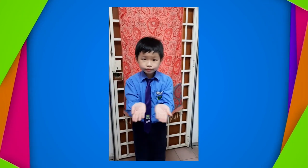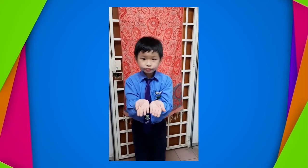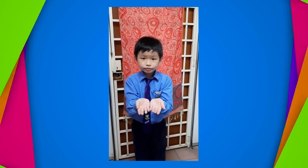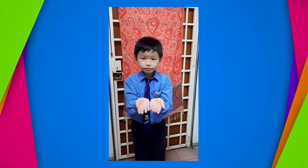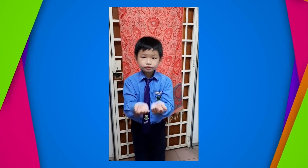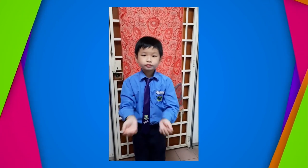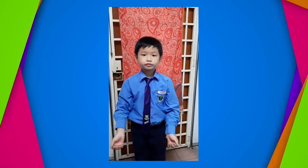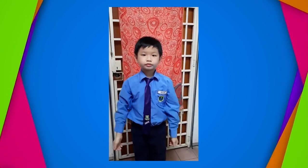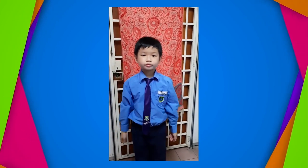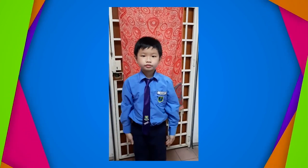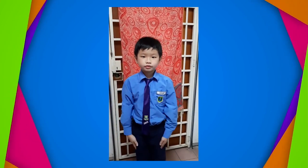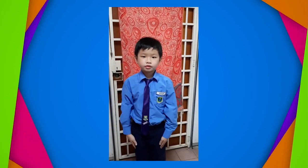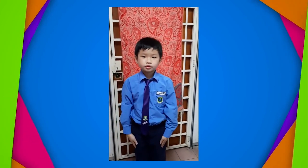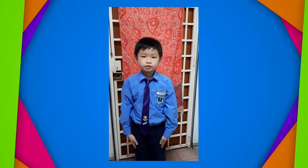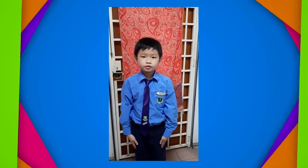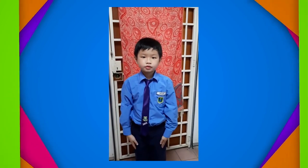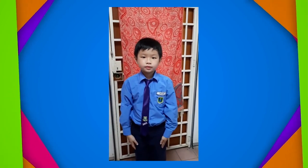bermain bola.